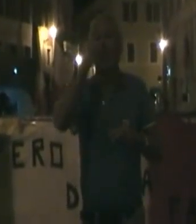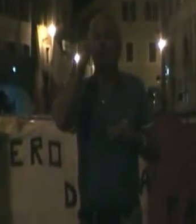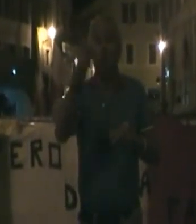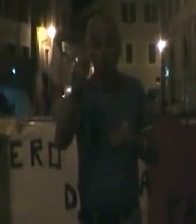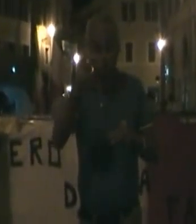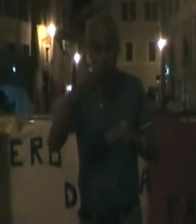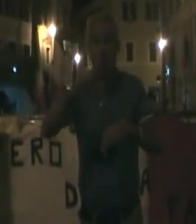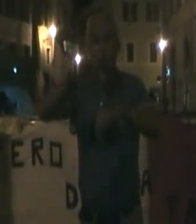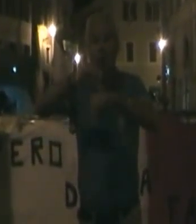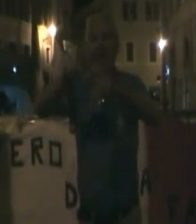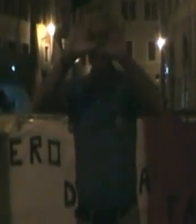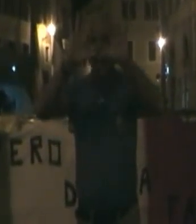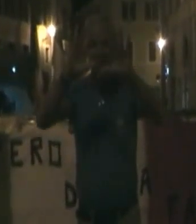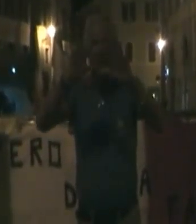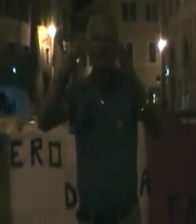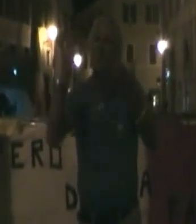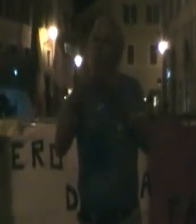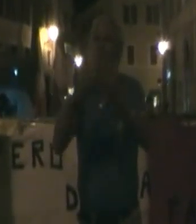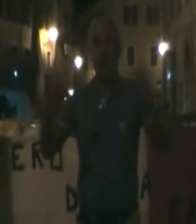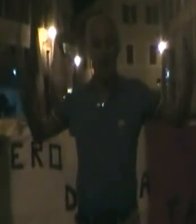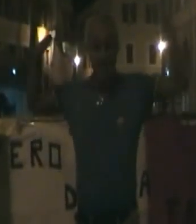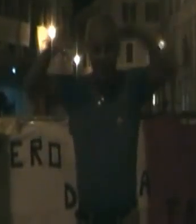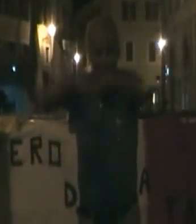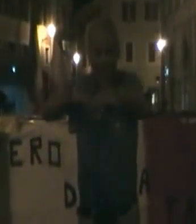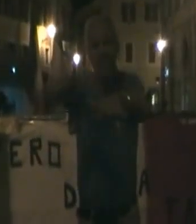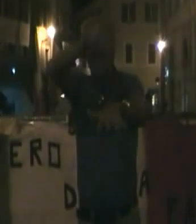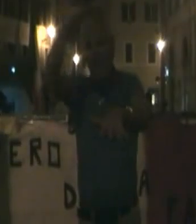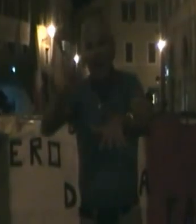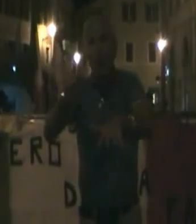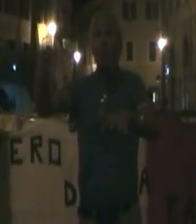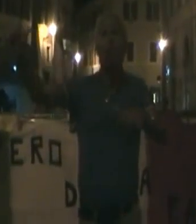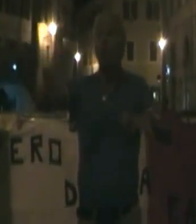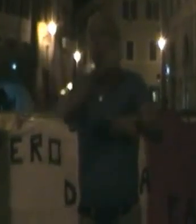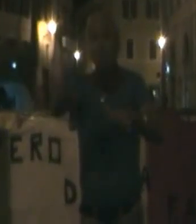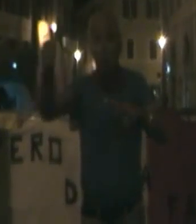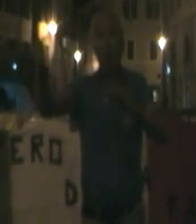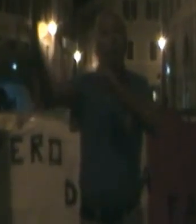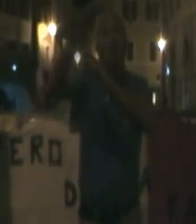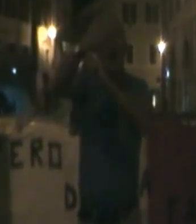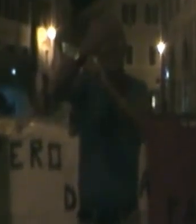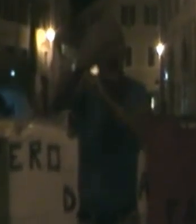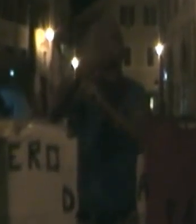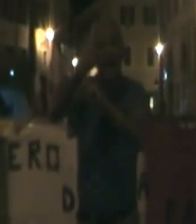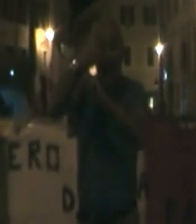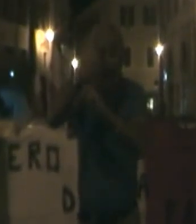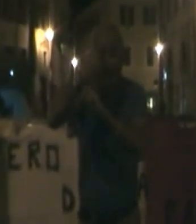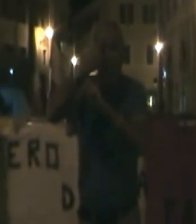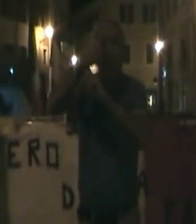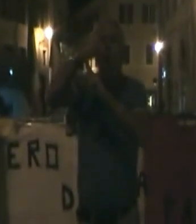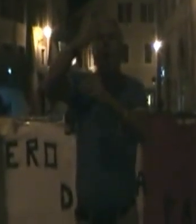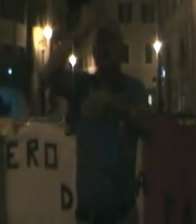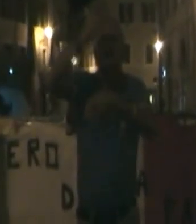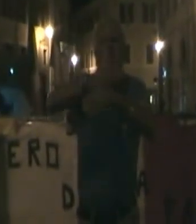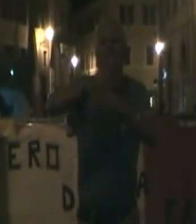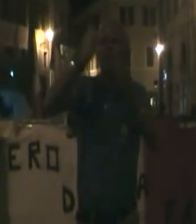esistiamo, esistiamo, esistiamo e andiamo chi vuole essere un italiano, chi vuole essere trattato come un essere umano. Ormai